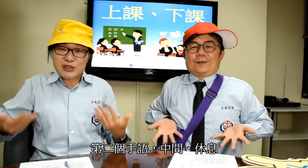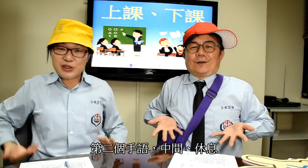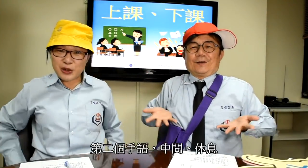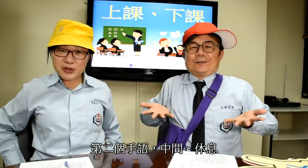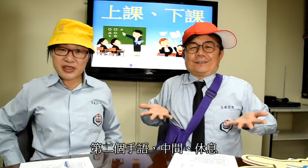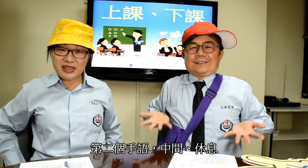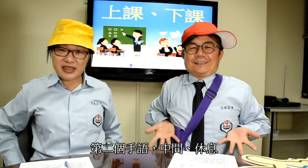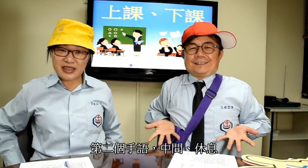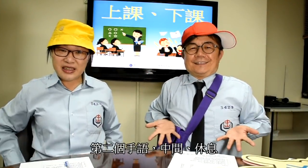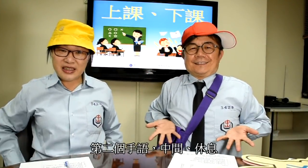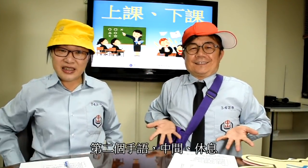休息，